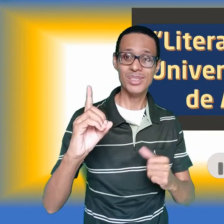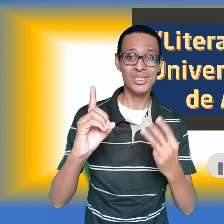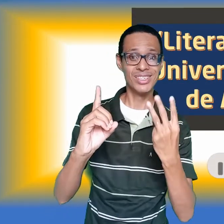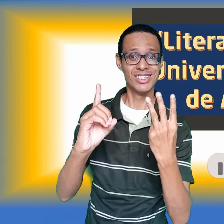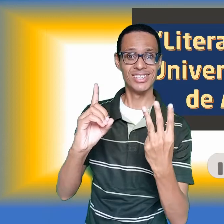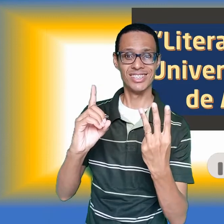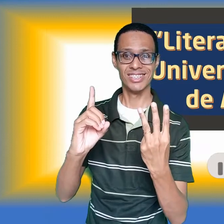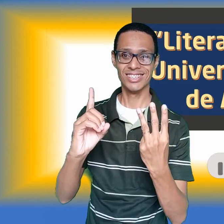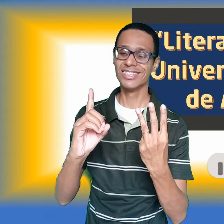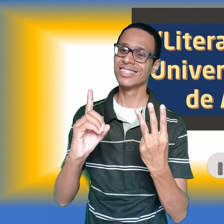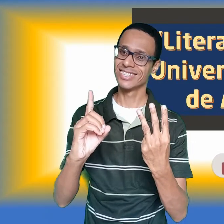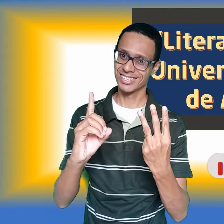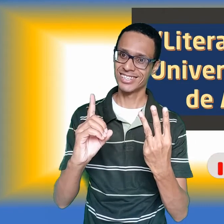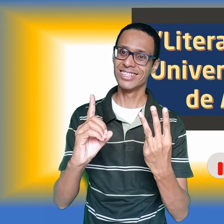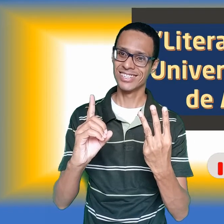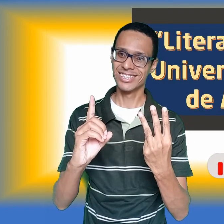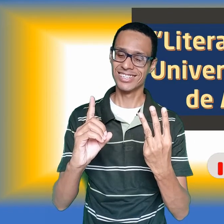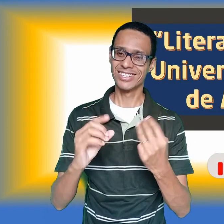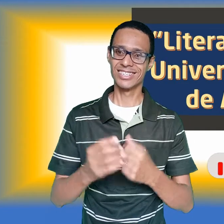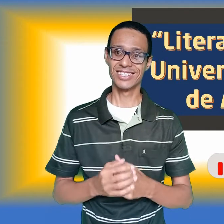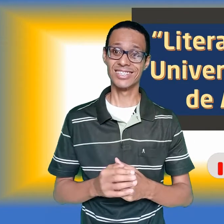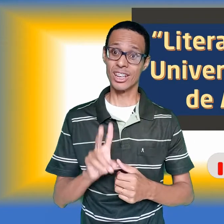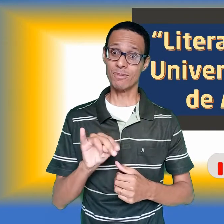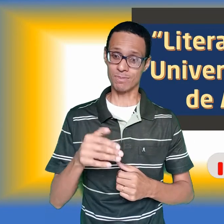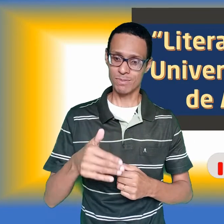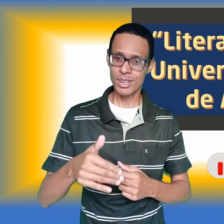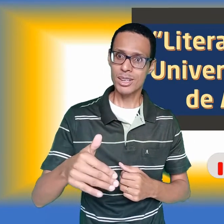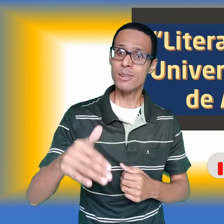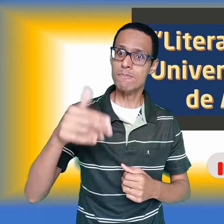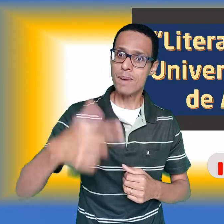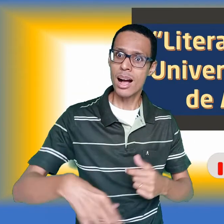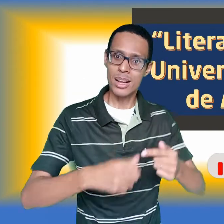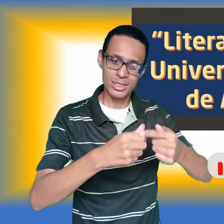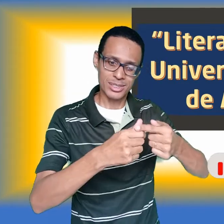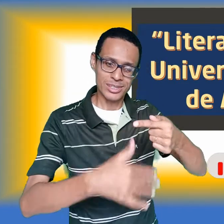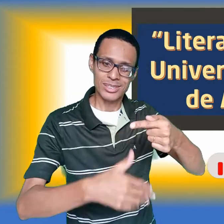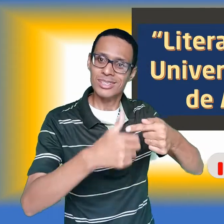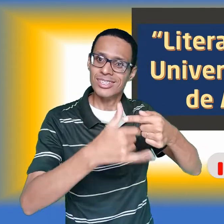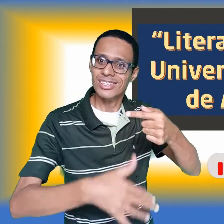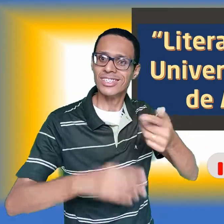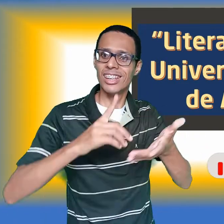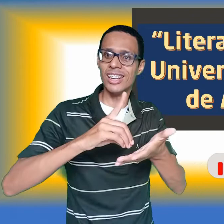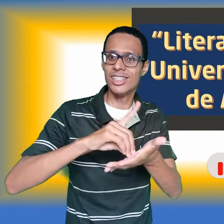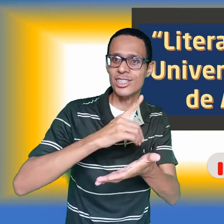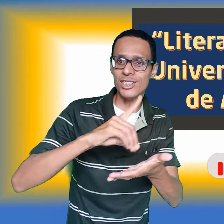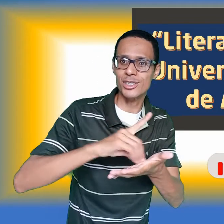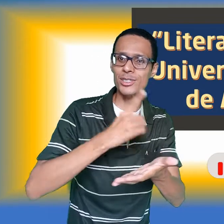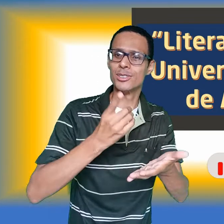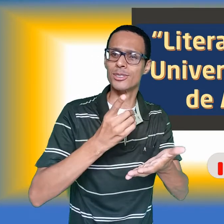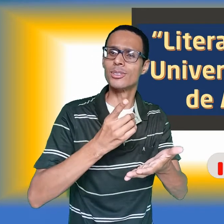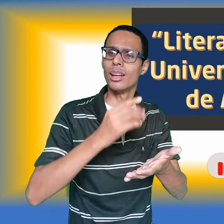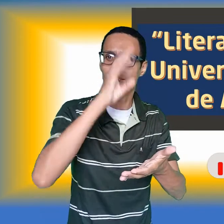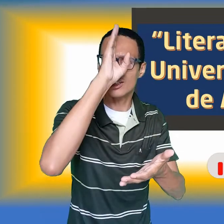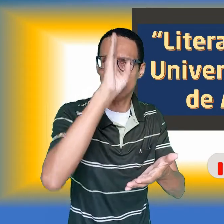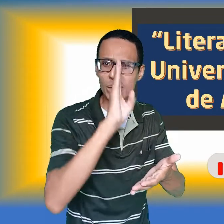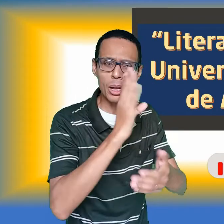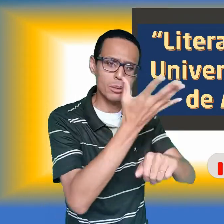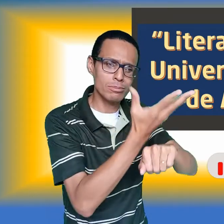letra D, agora a parte 3. Ainda teremos mais glossários para download